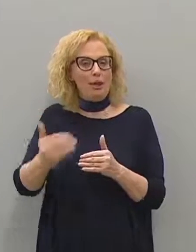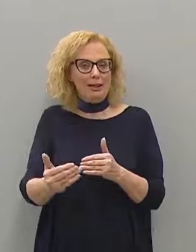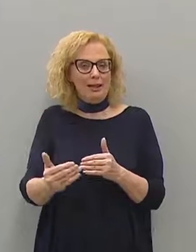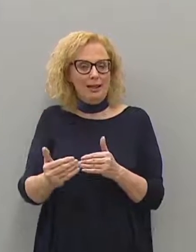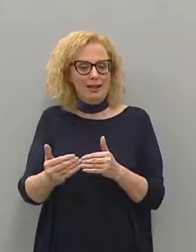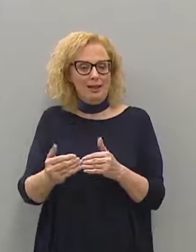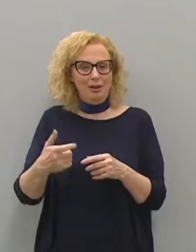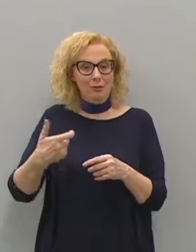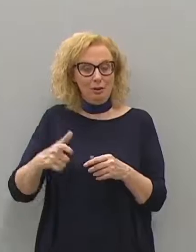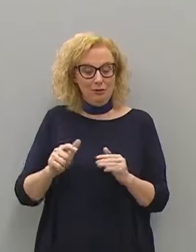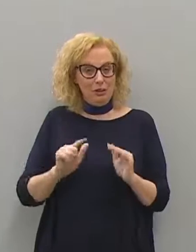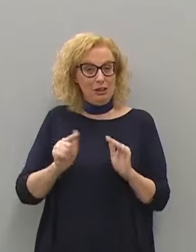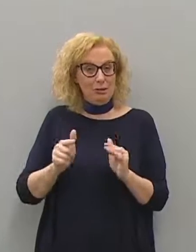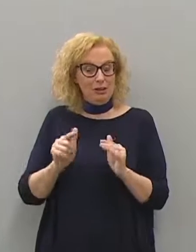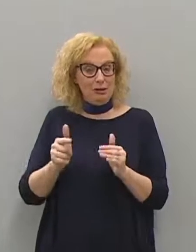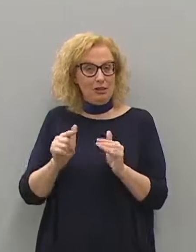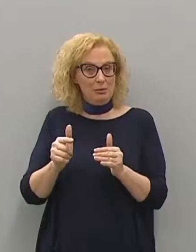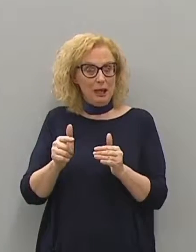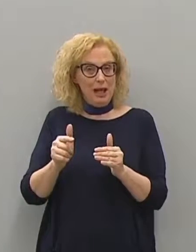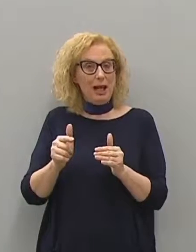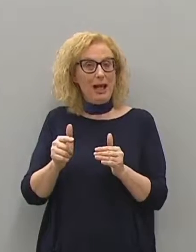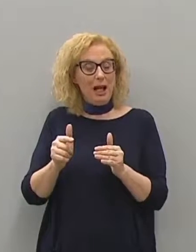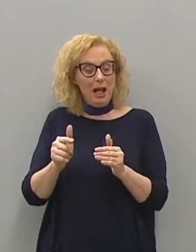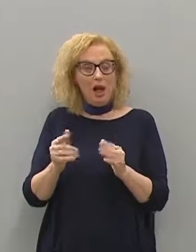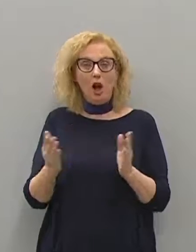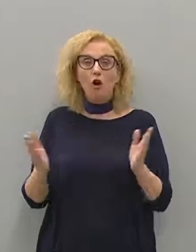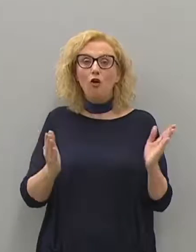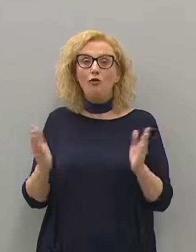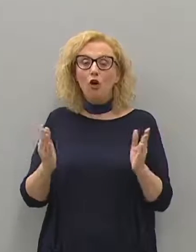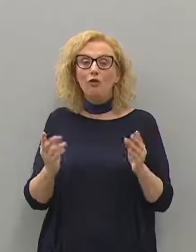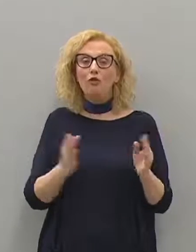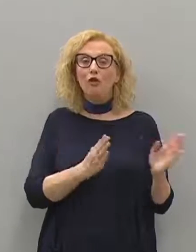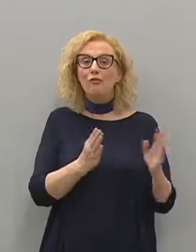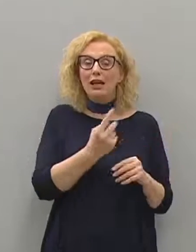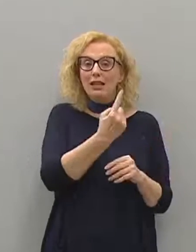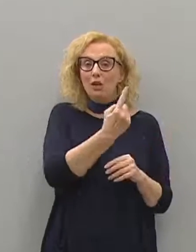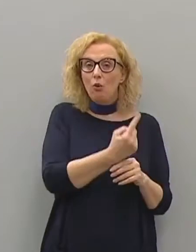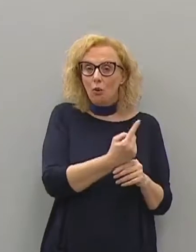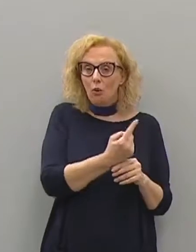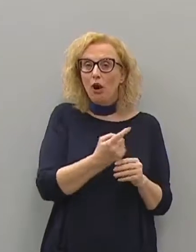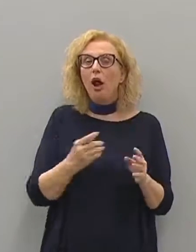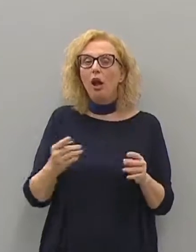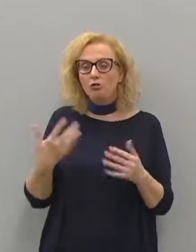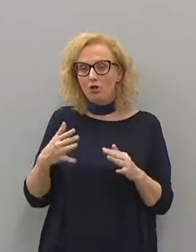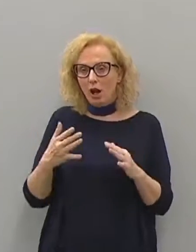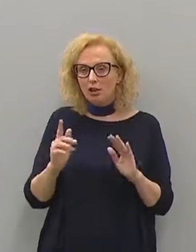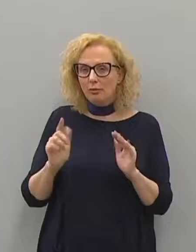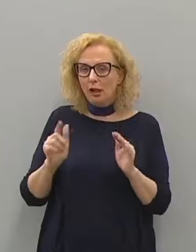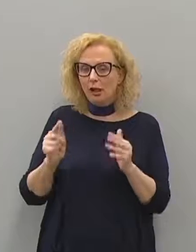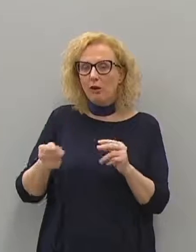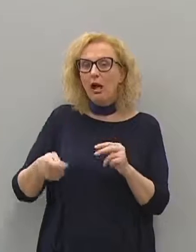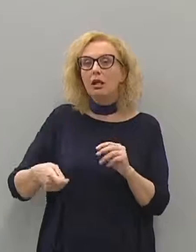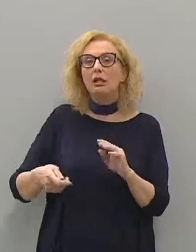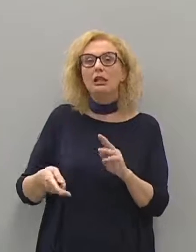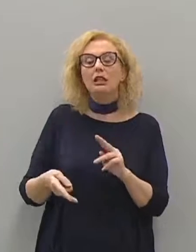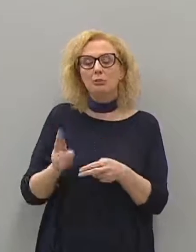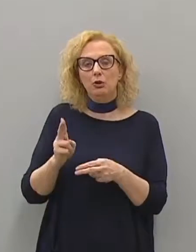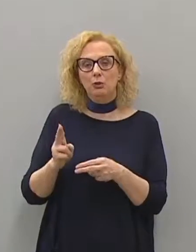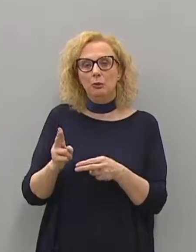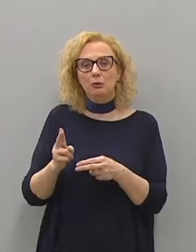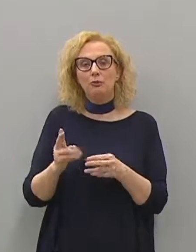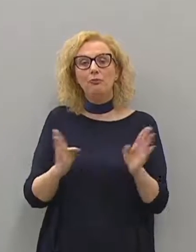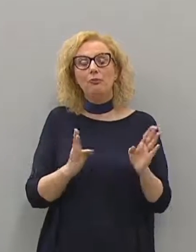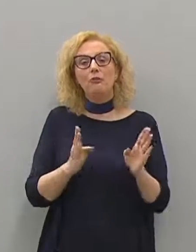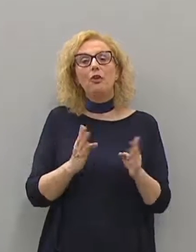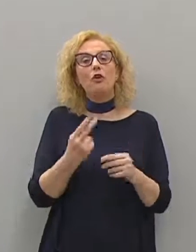gestendo questa situazione sono già di più rispetto al tempo del dl del corridoio il co 21